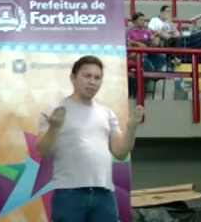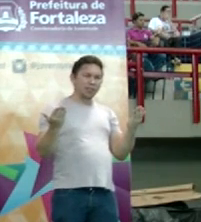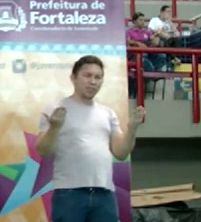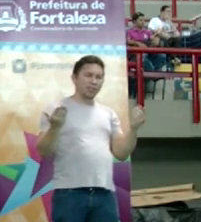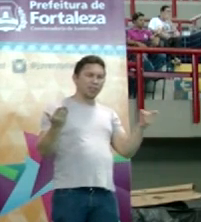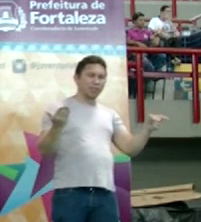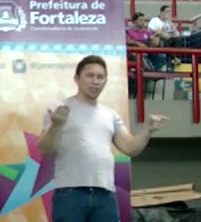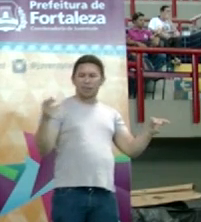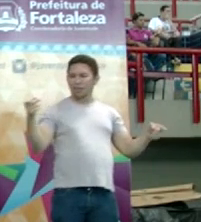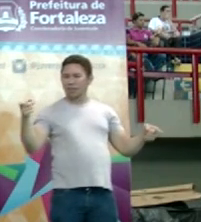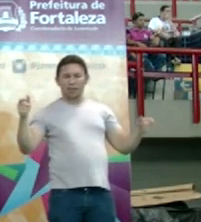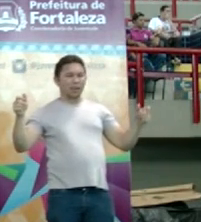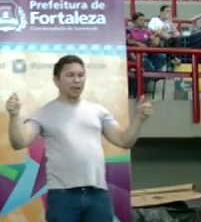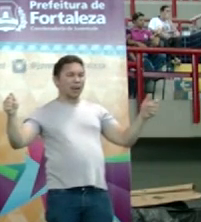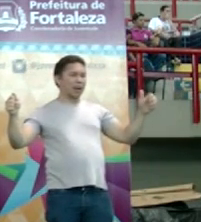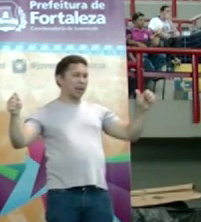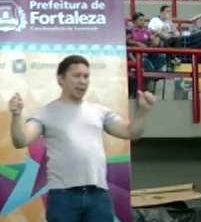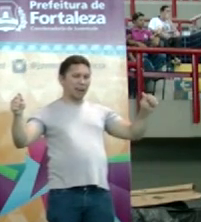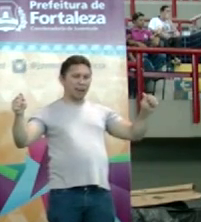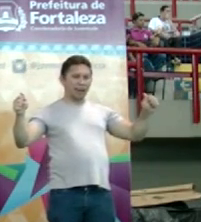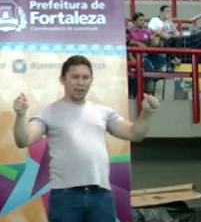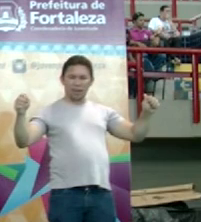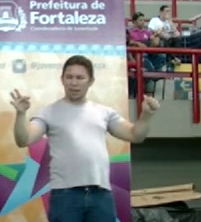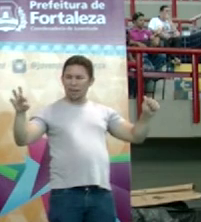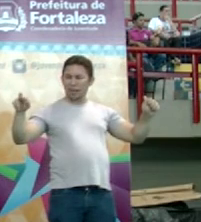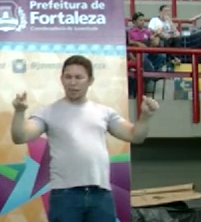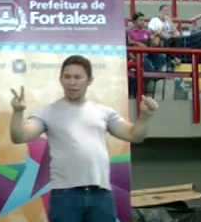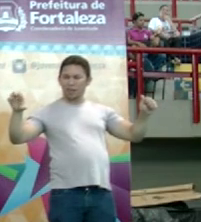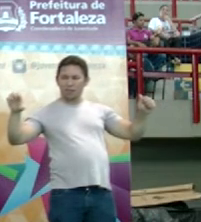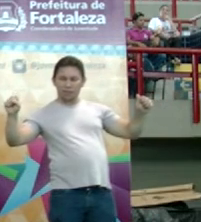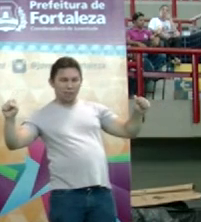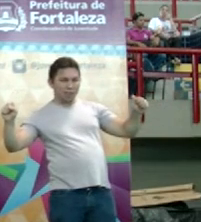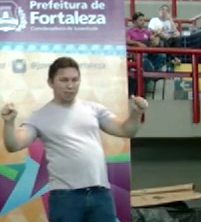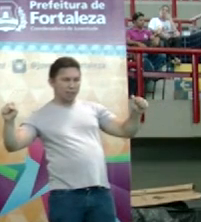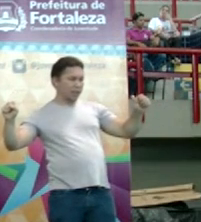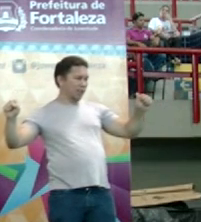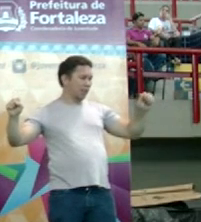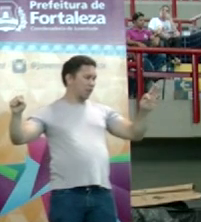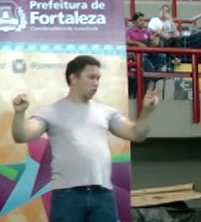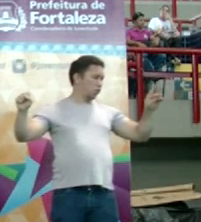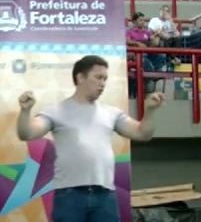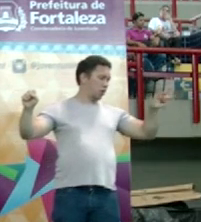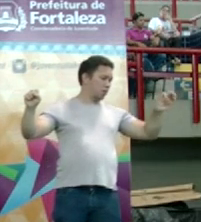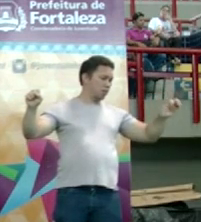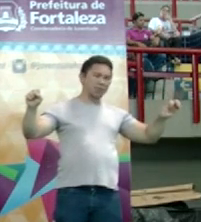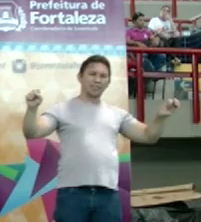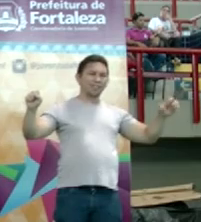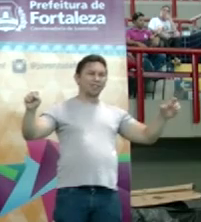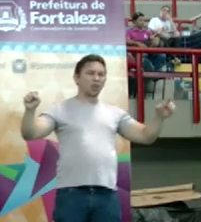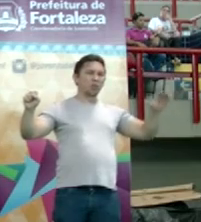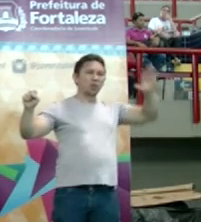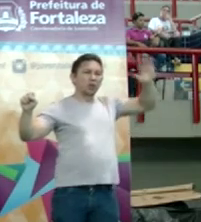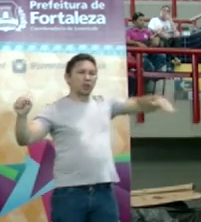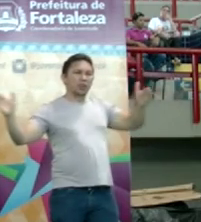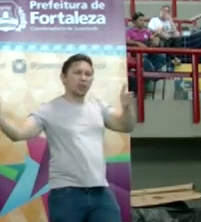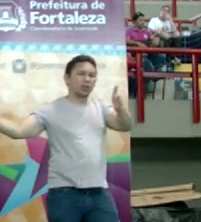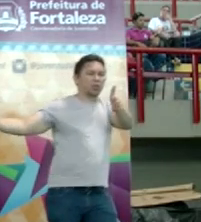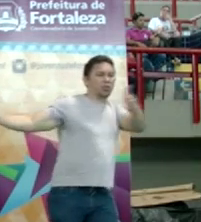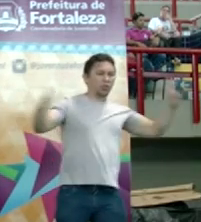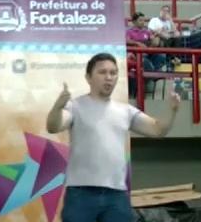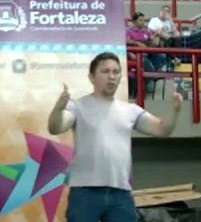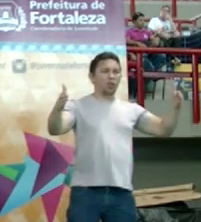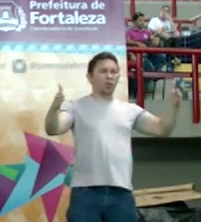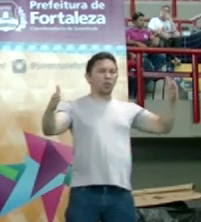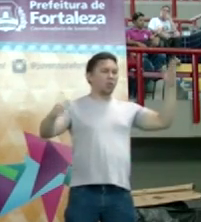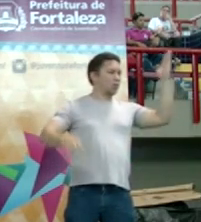Brasil atravessa. Tira-se o atualmente e coloca simplesmente o Brasil atravessa